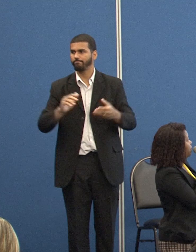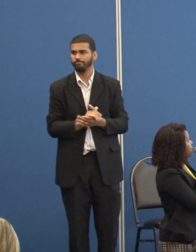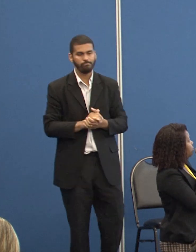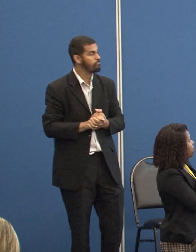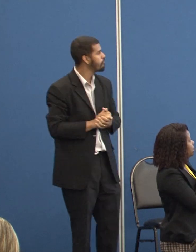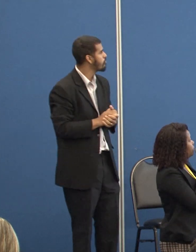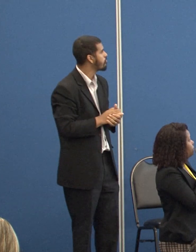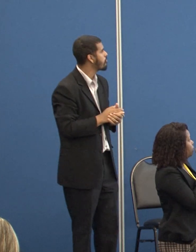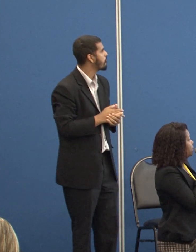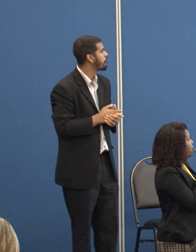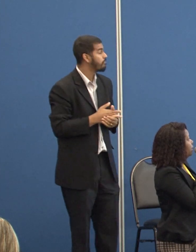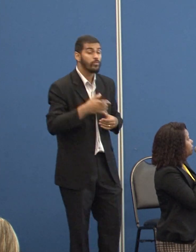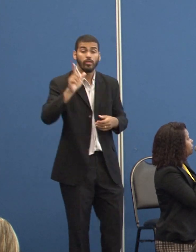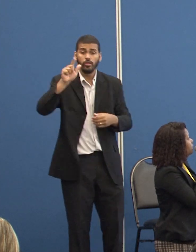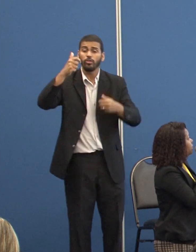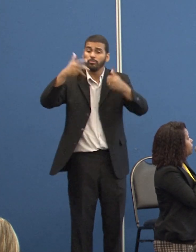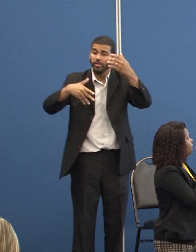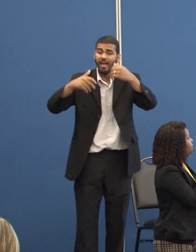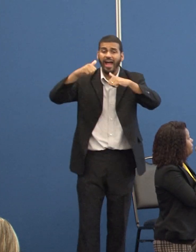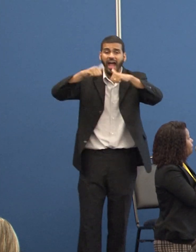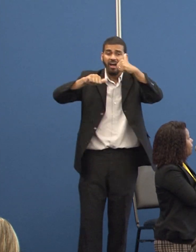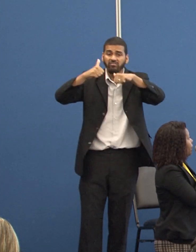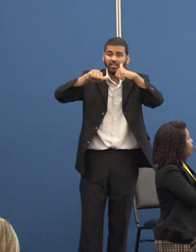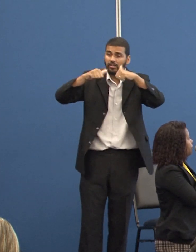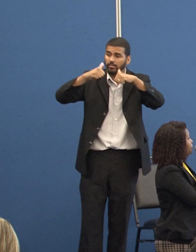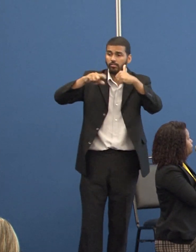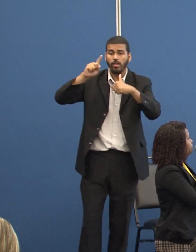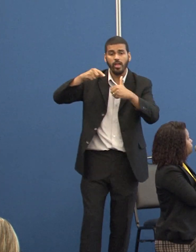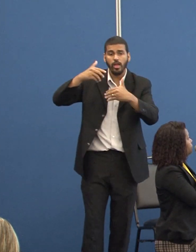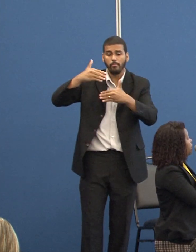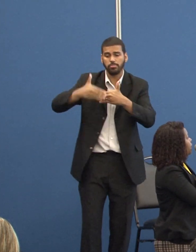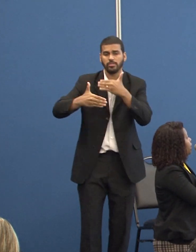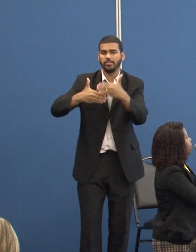Como eu já falei que a avaliação é um processo.